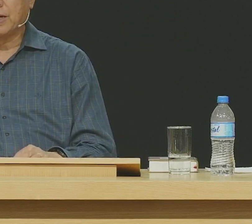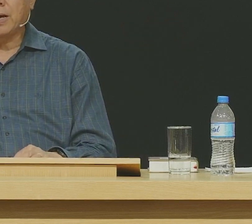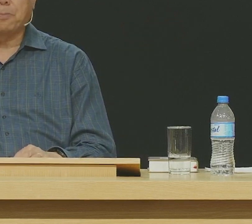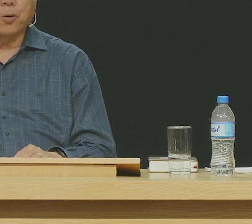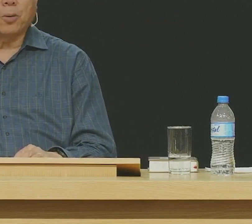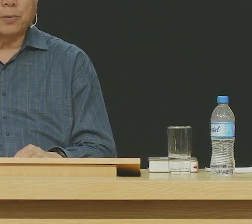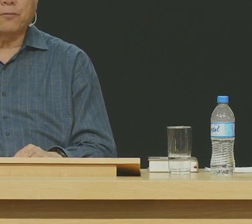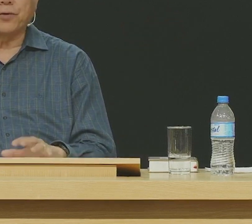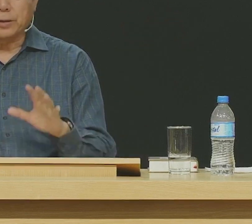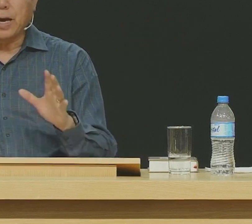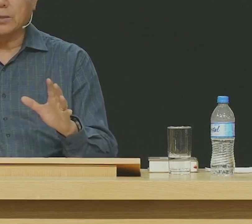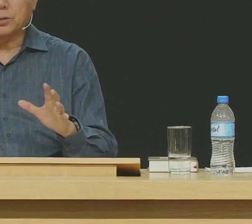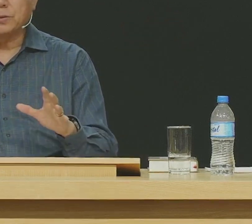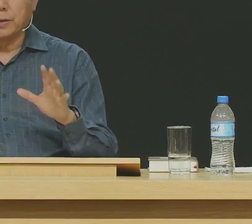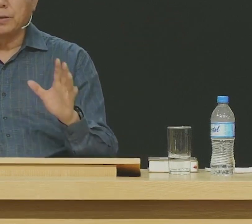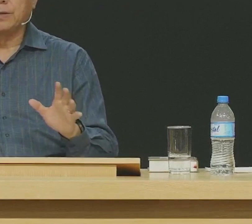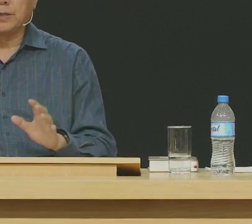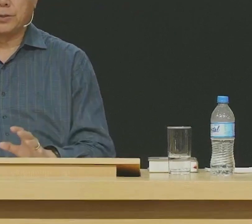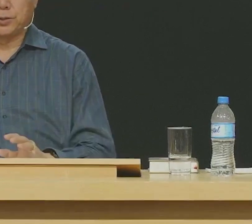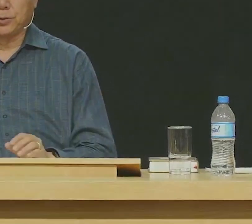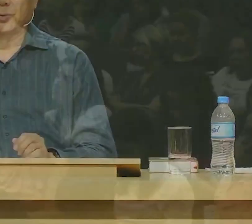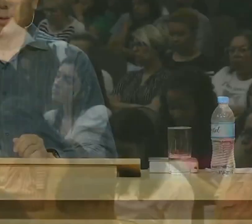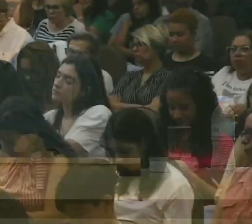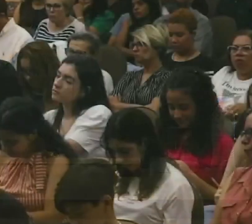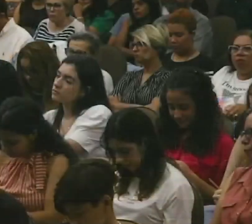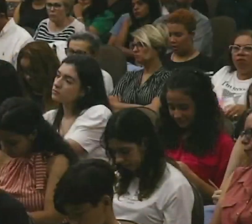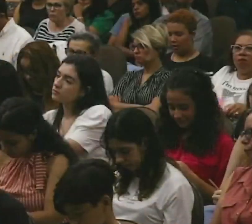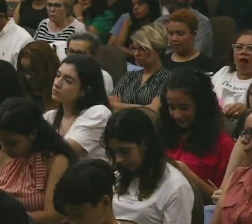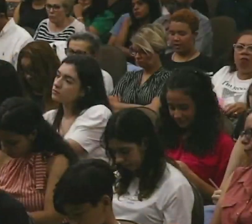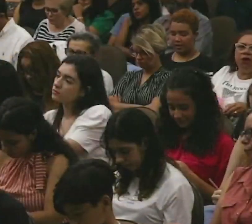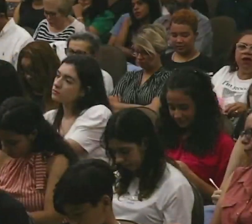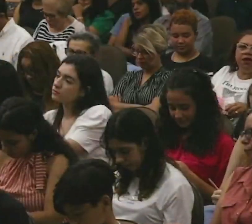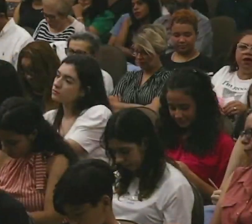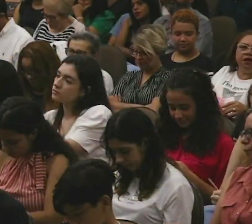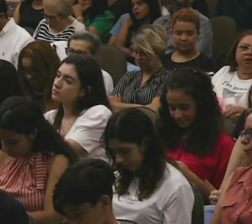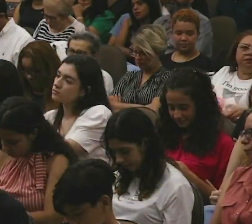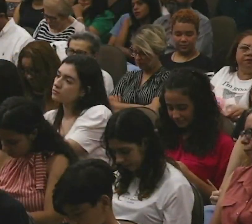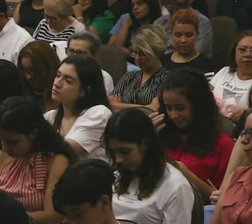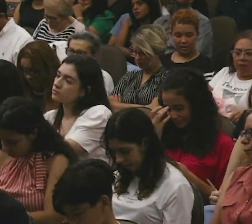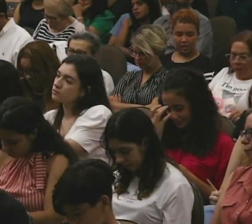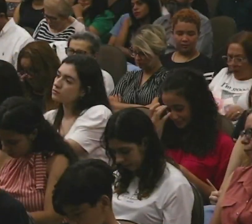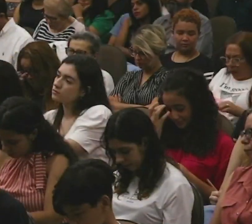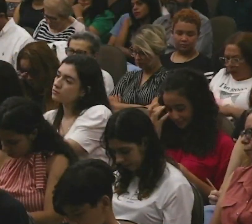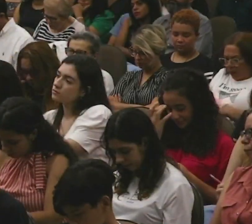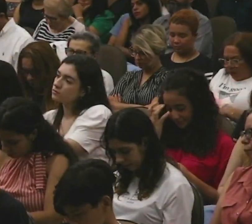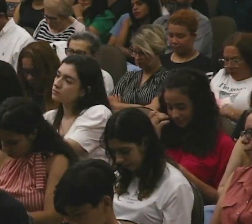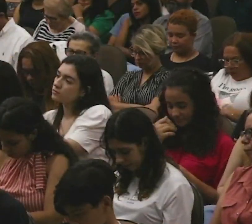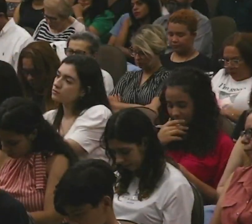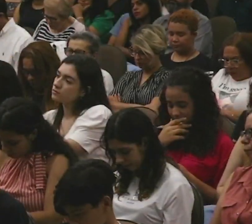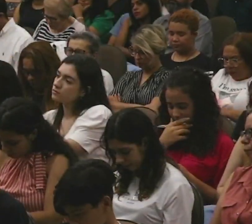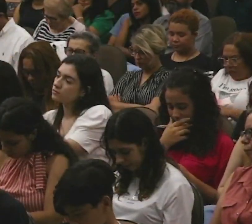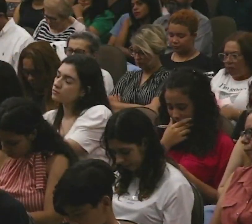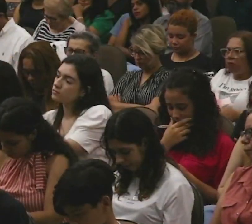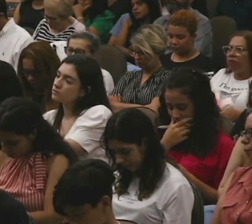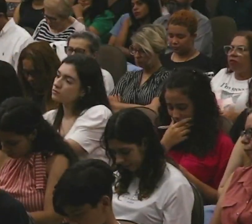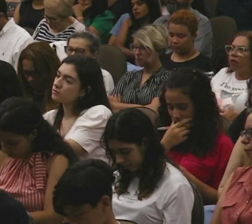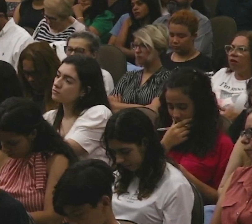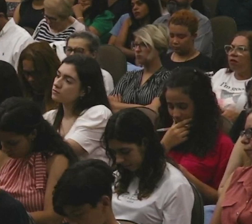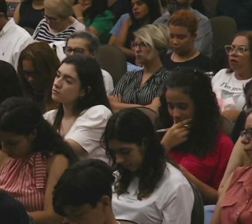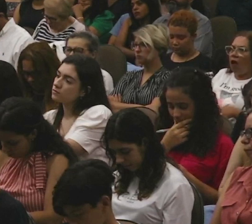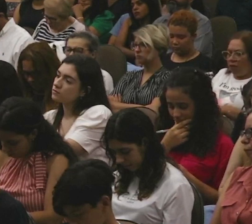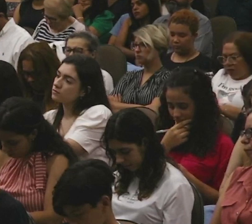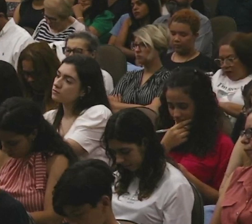Deus é a própria verdade neste universo. Sem Deus não